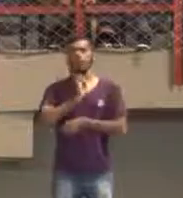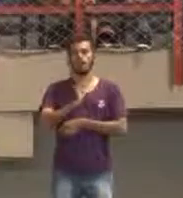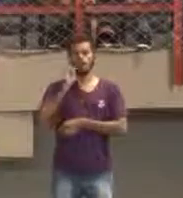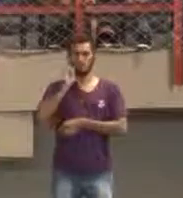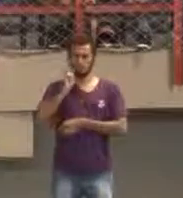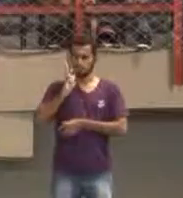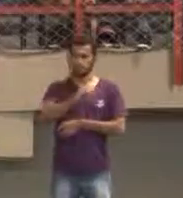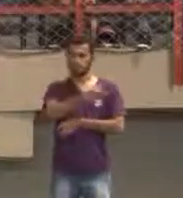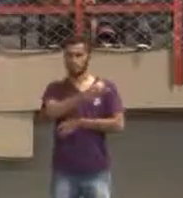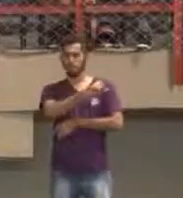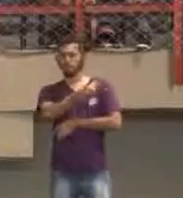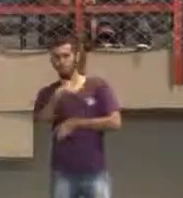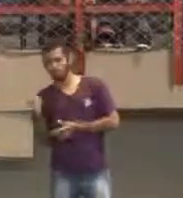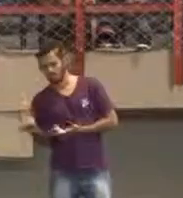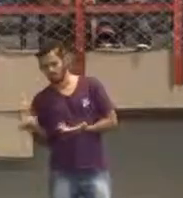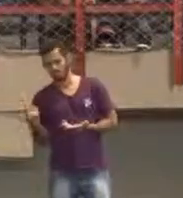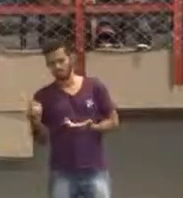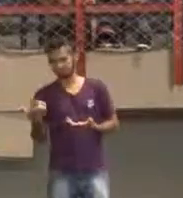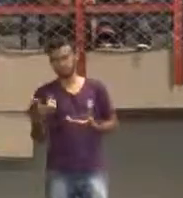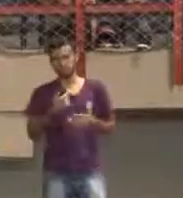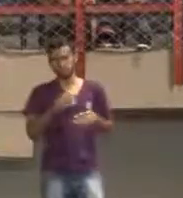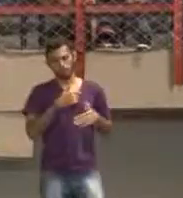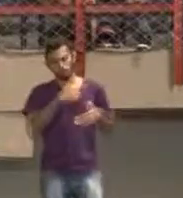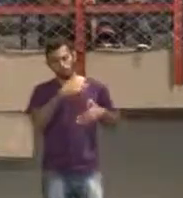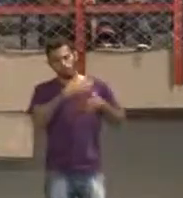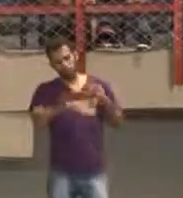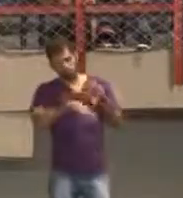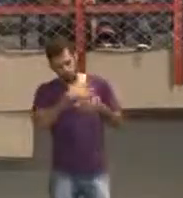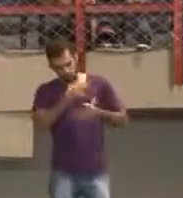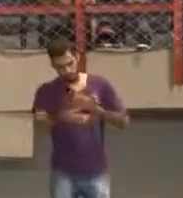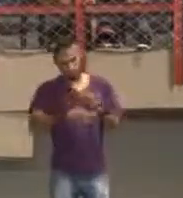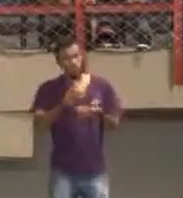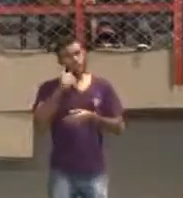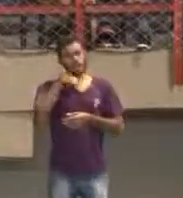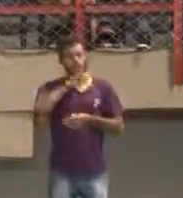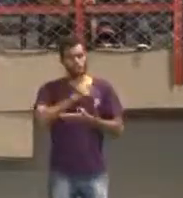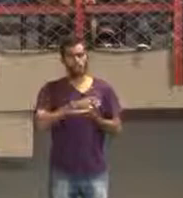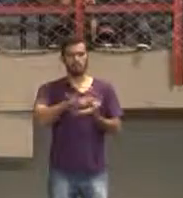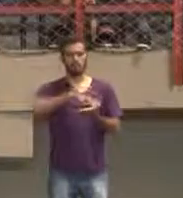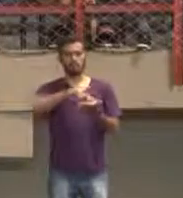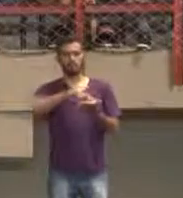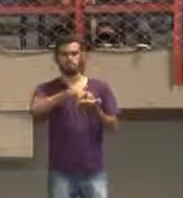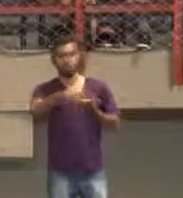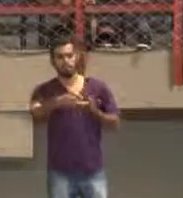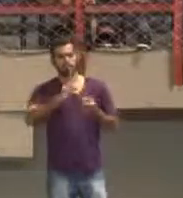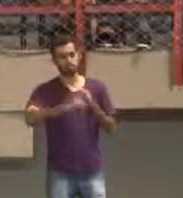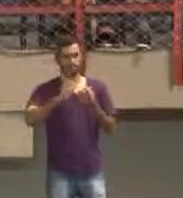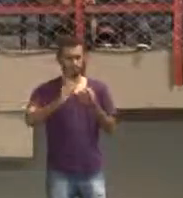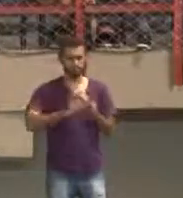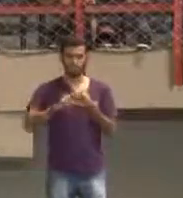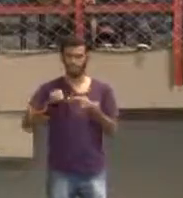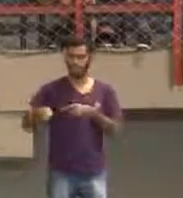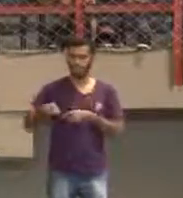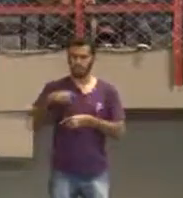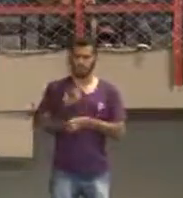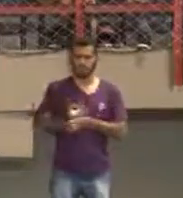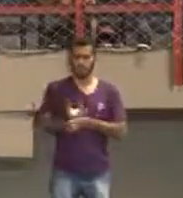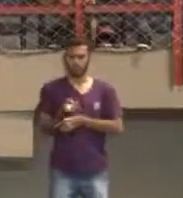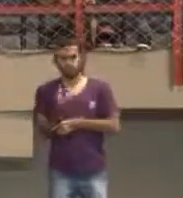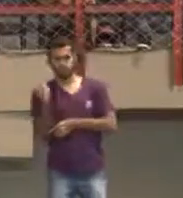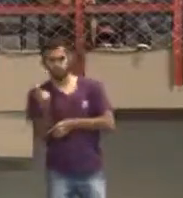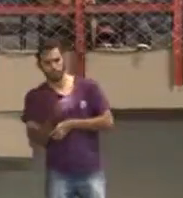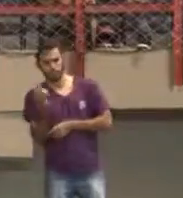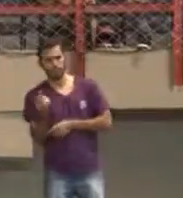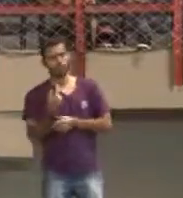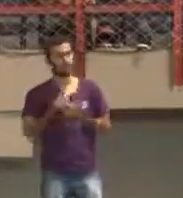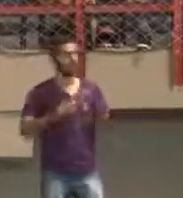dele morre, pouco tempo depois a mãe vai e morre também, lembre, são adotivos. Agora ele está sozinho, os